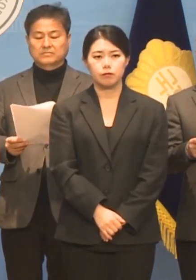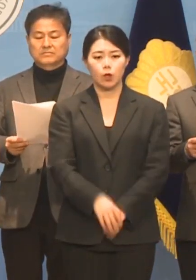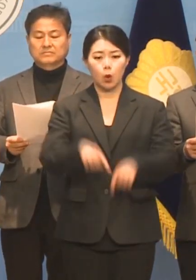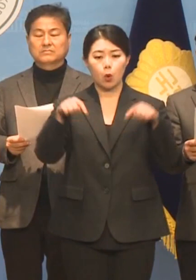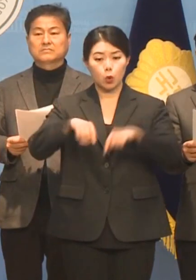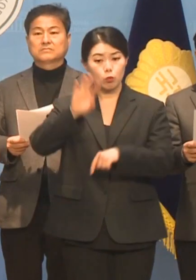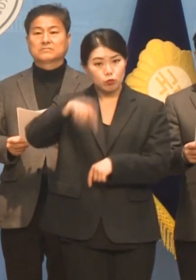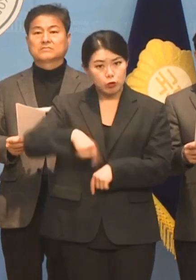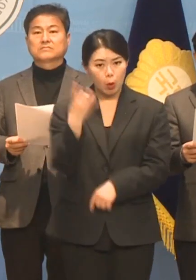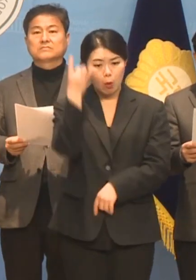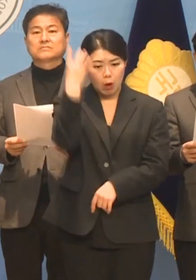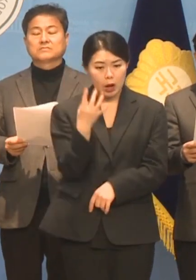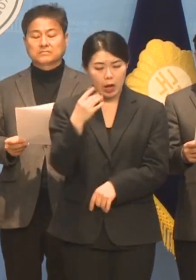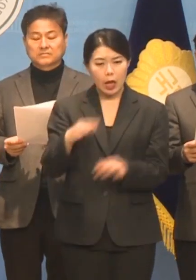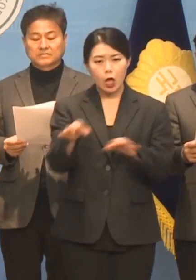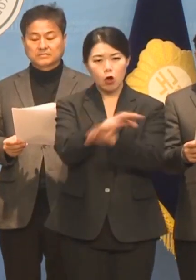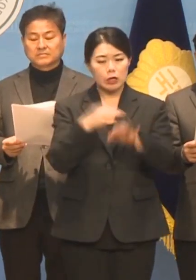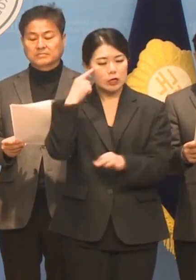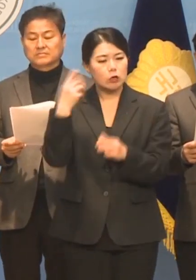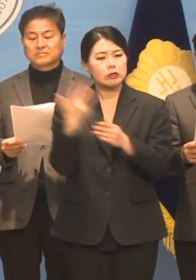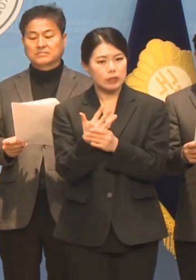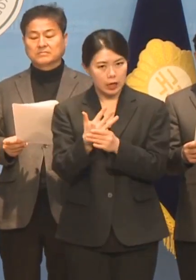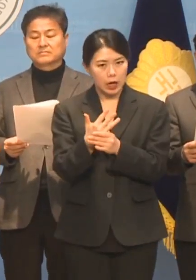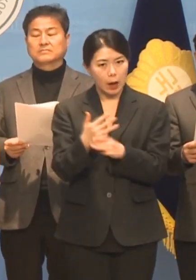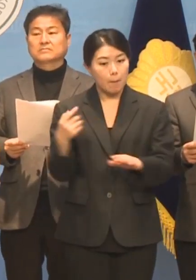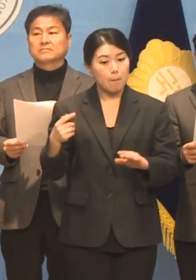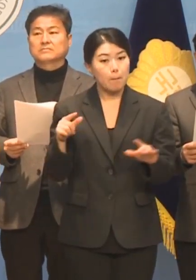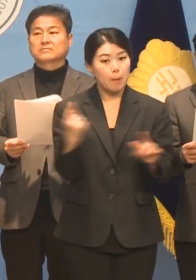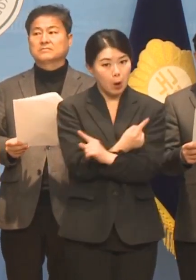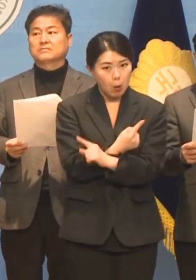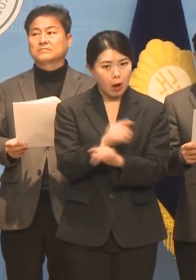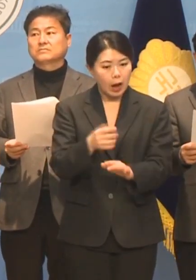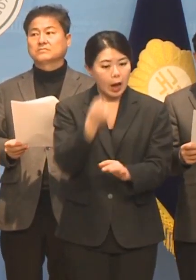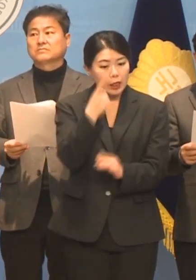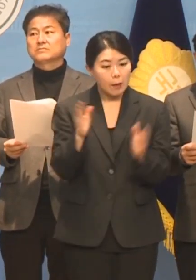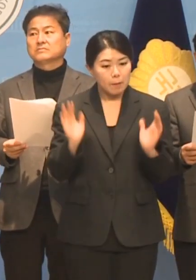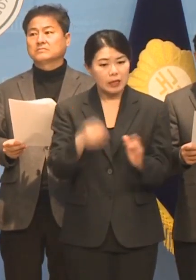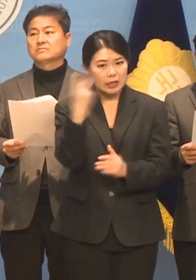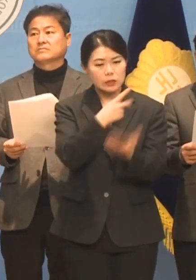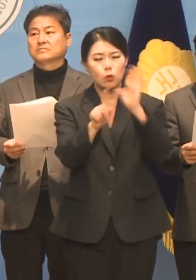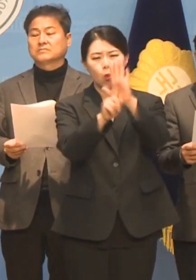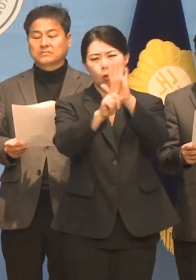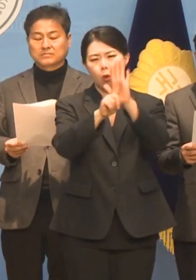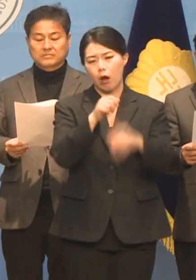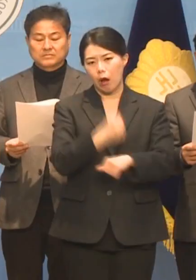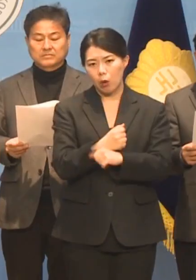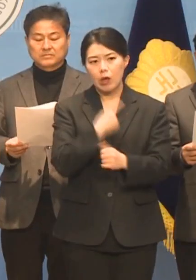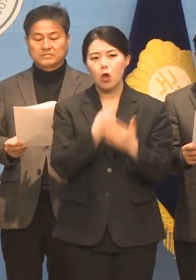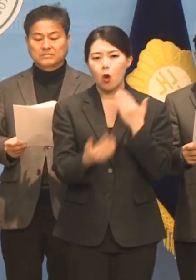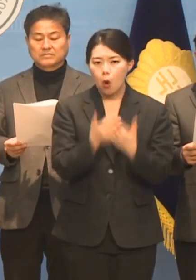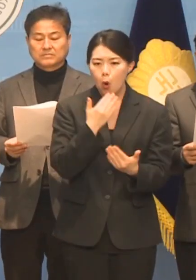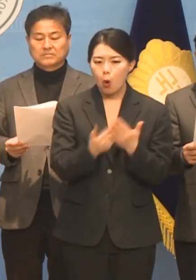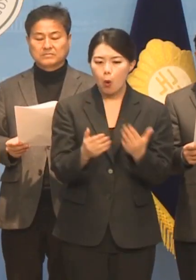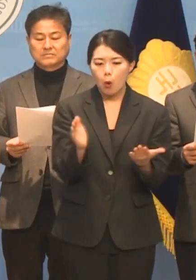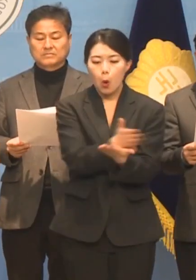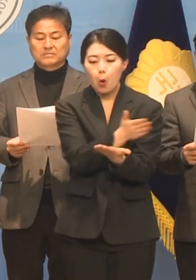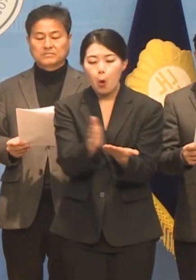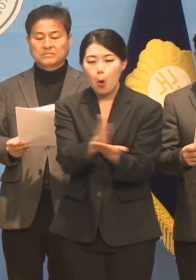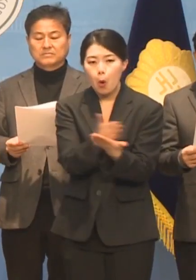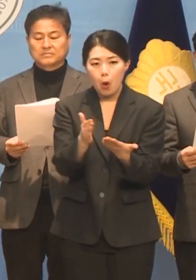외교부가 당초 경제학 석사를 국제정치 분야로 바꿔 한 달 만에 재공고를 내고 경험과 경력을